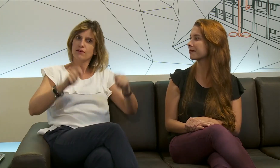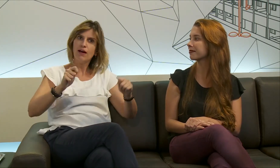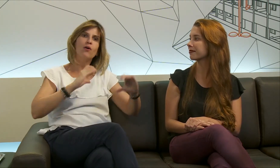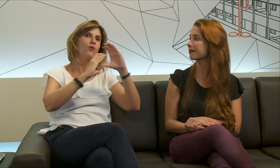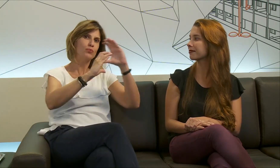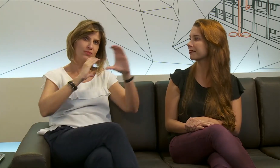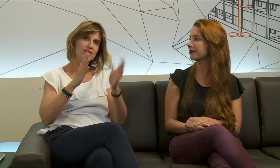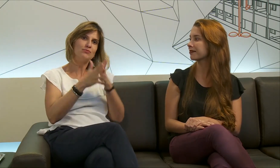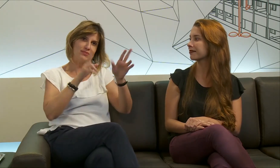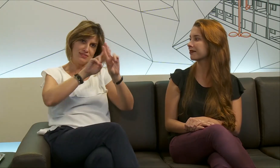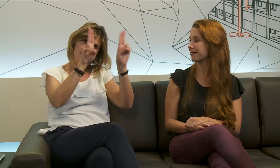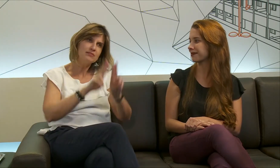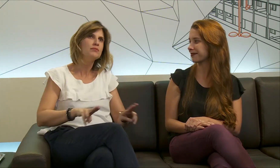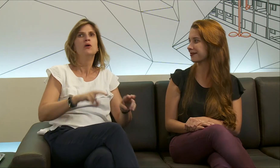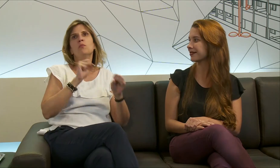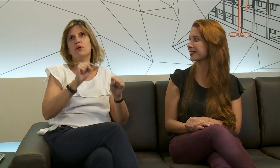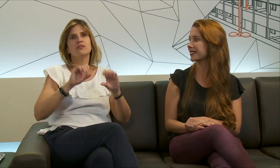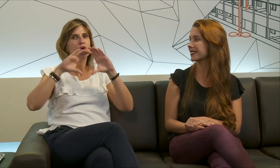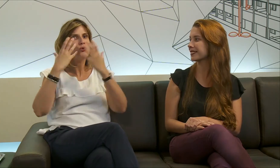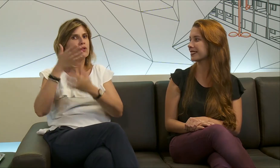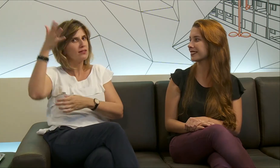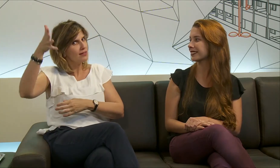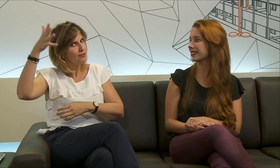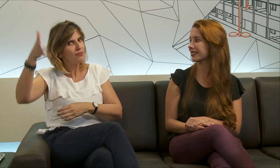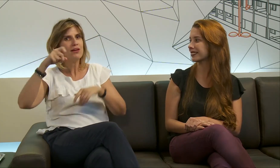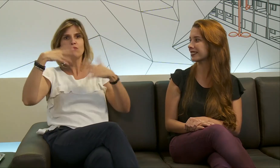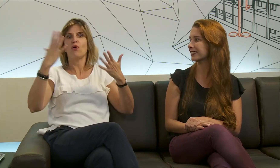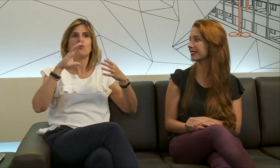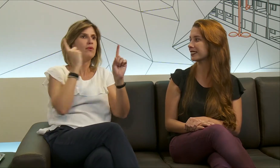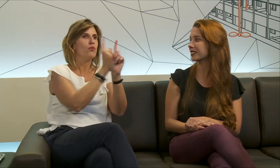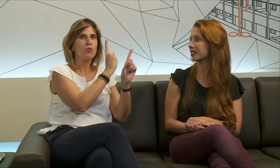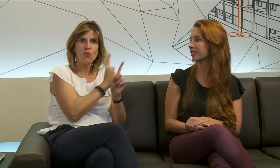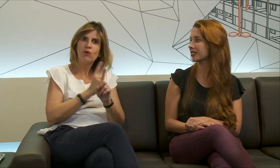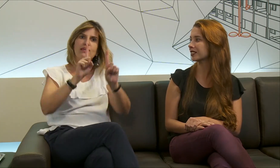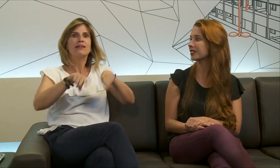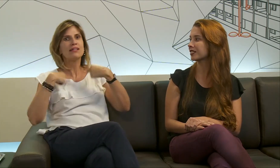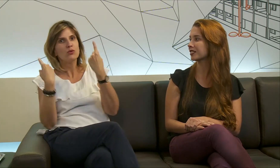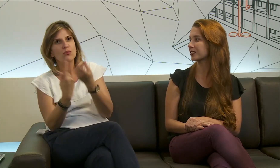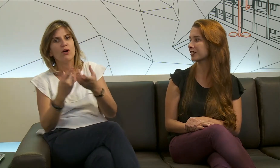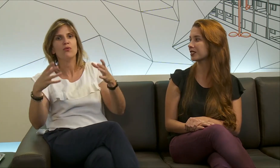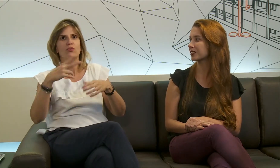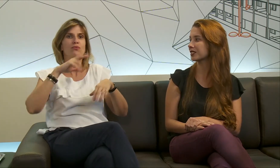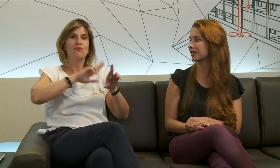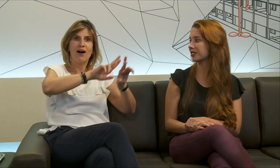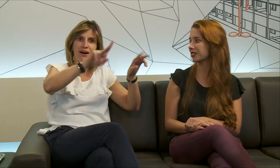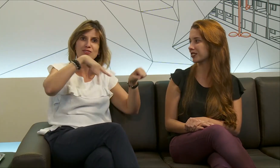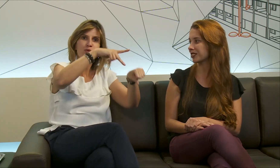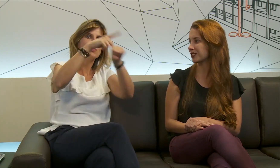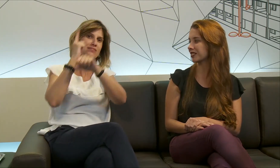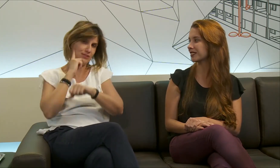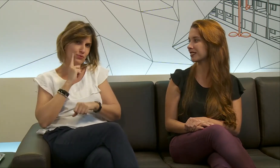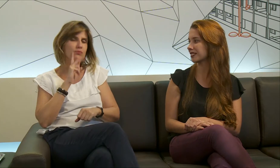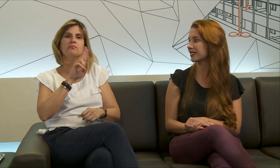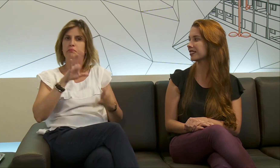possível fazer essa comunicação em congressos, em eventos, em palestras, reuniões. É possível